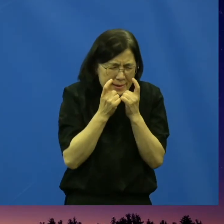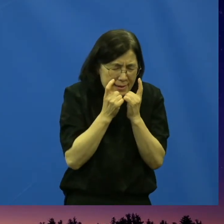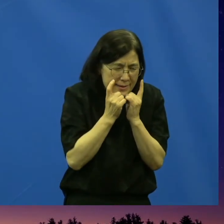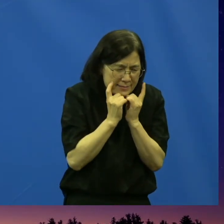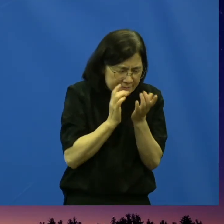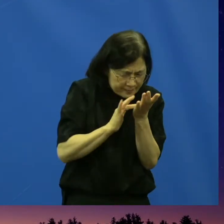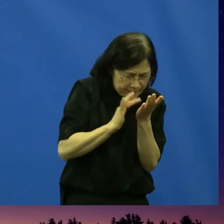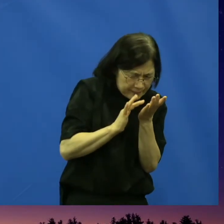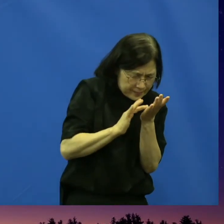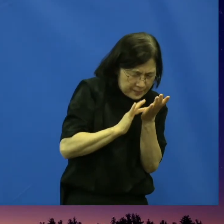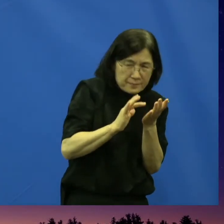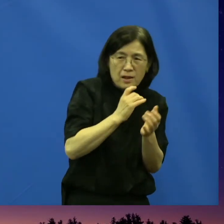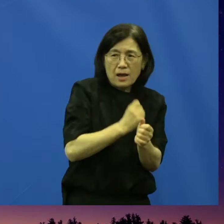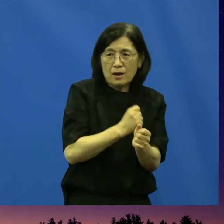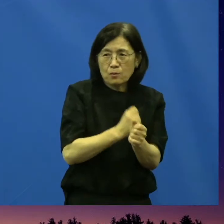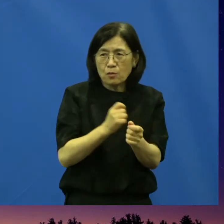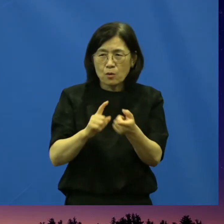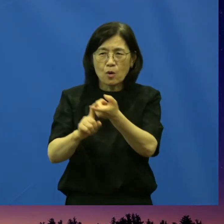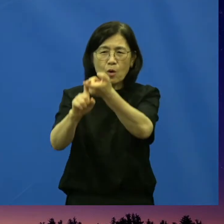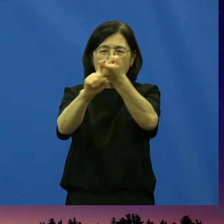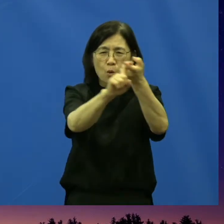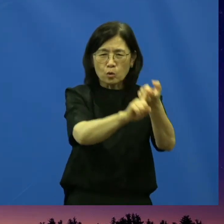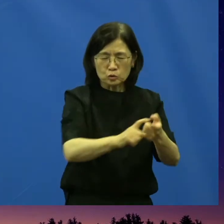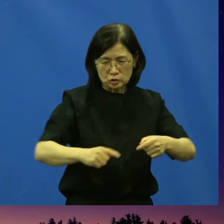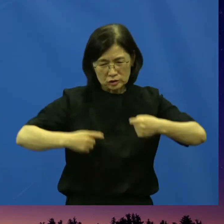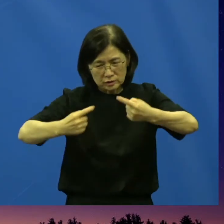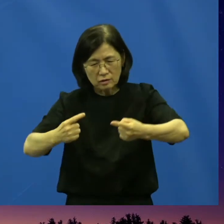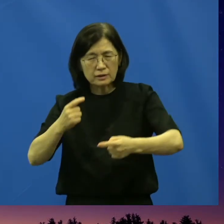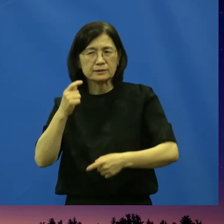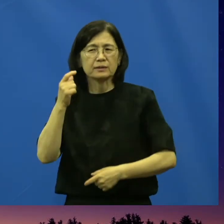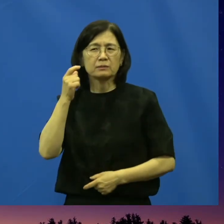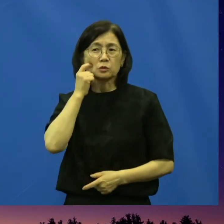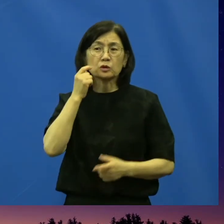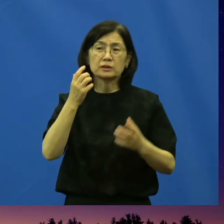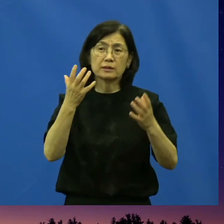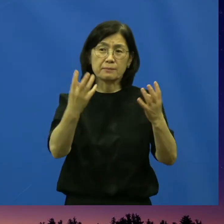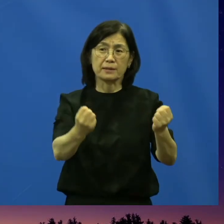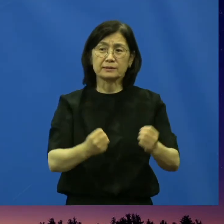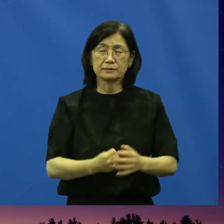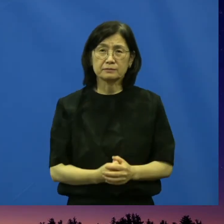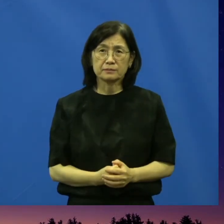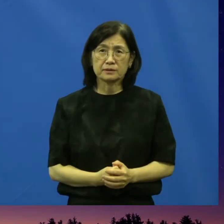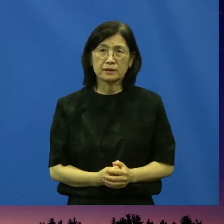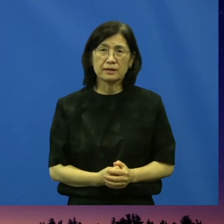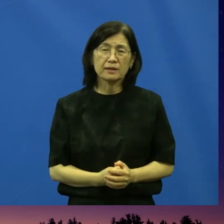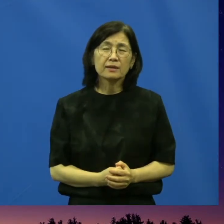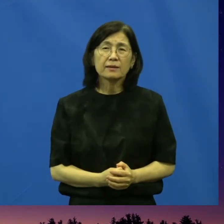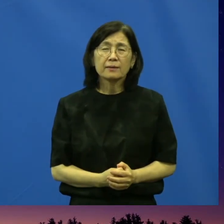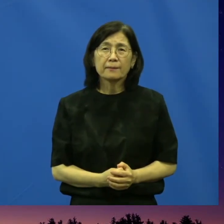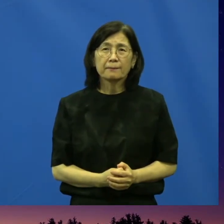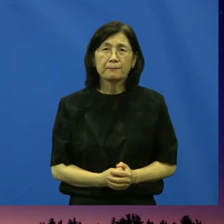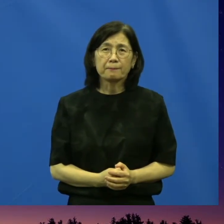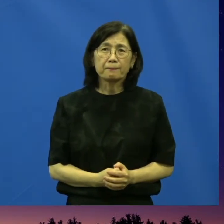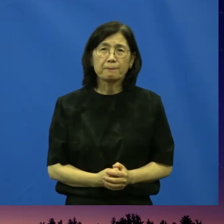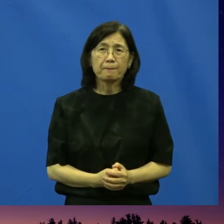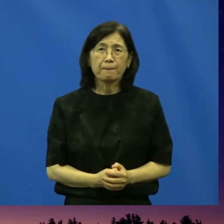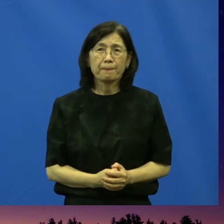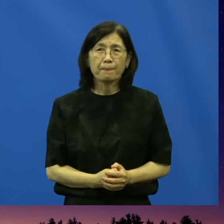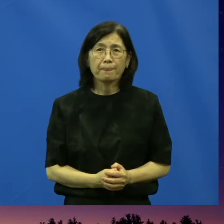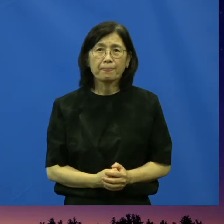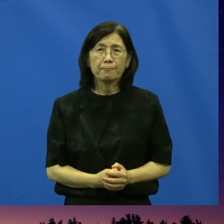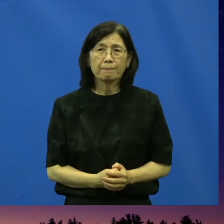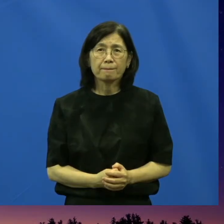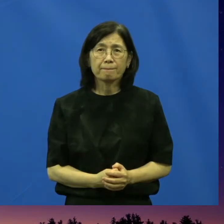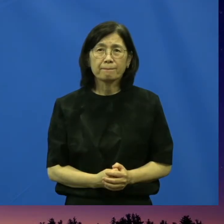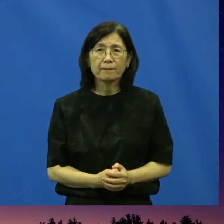개인화되고요. 공동체 안으로 못 들어오는 사람도 많고요. 세계적으로 그렇잖아요. 교회 안에도 원래 공동체